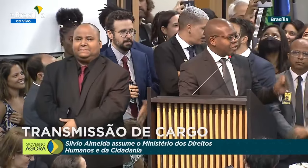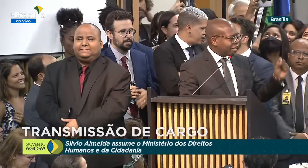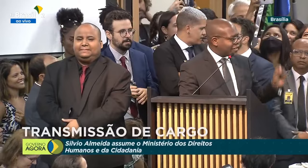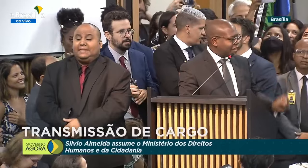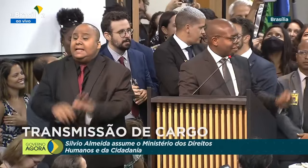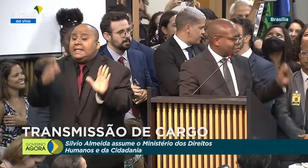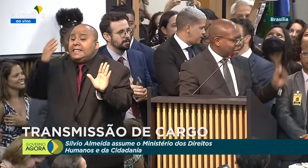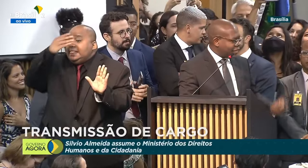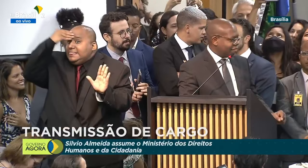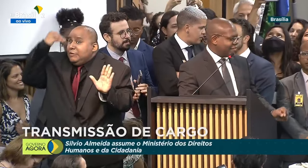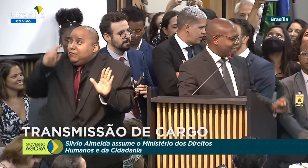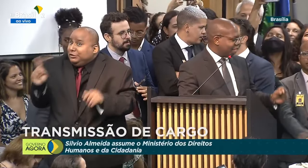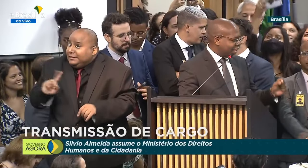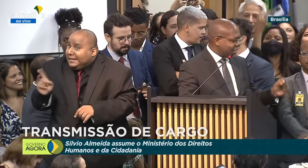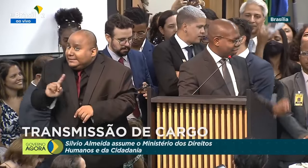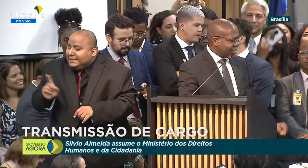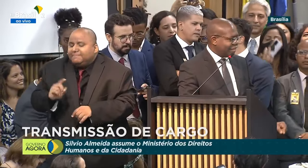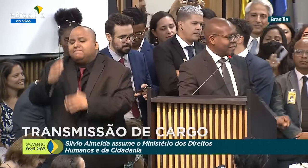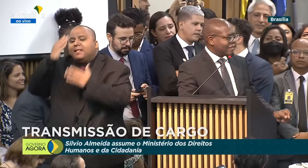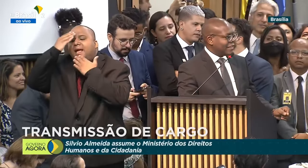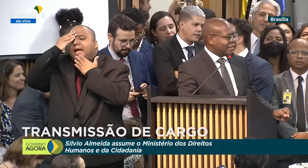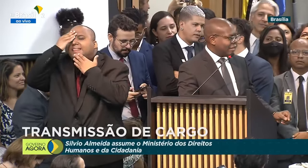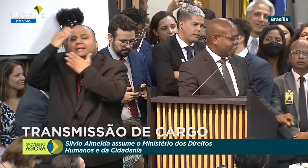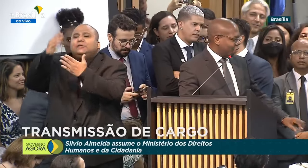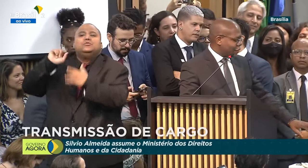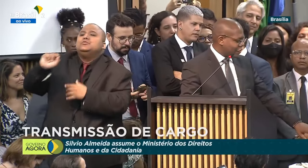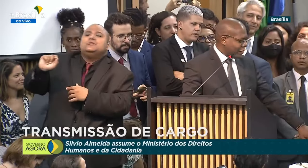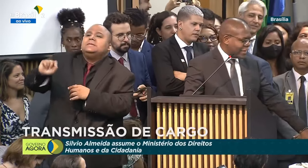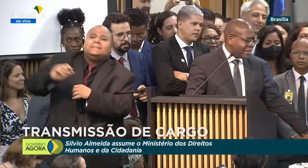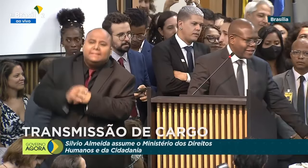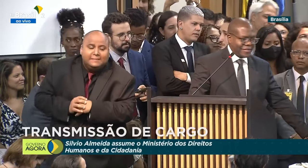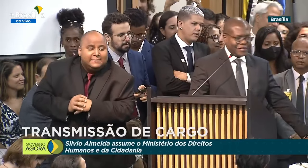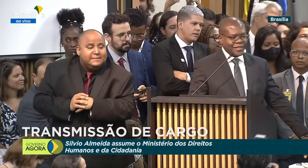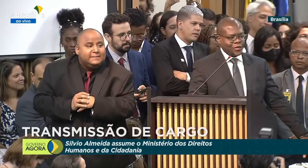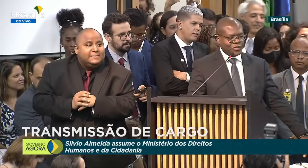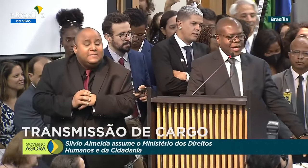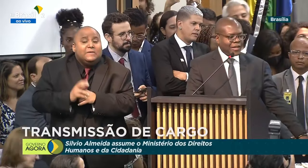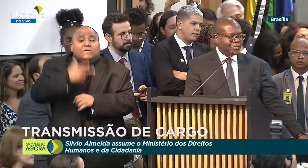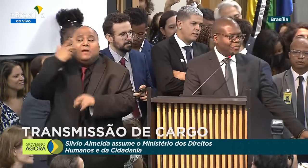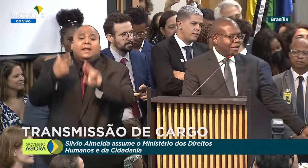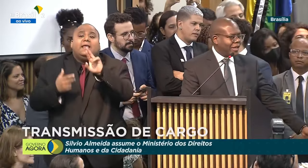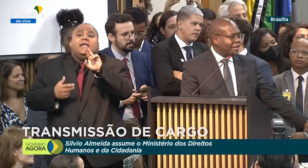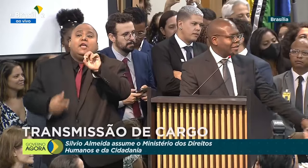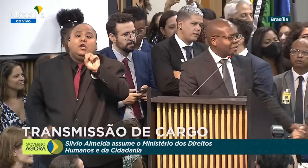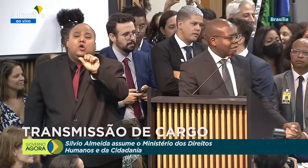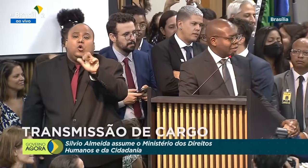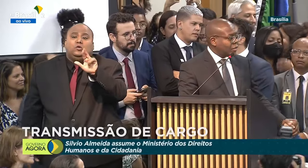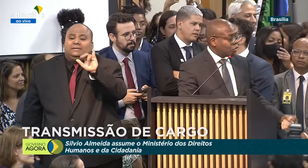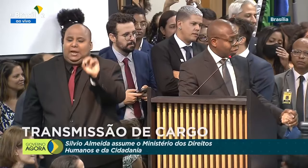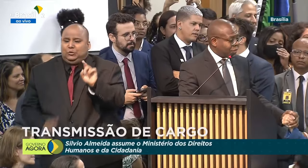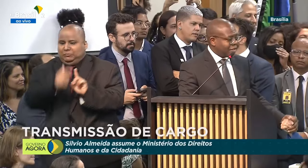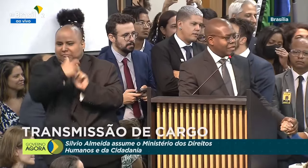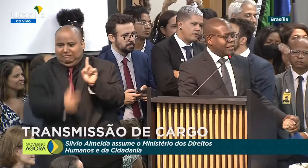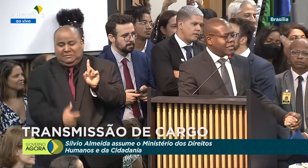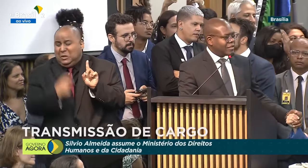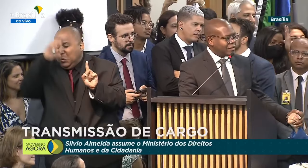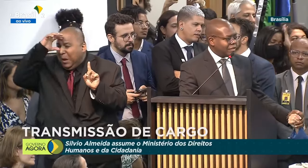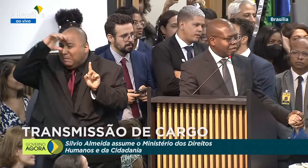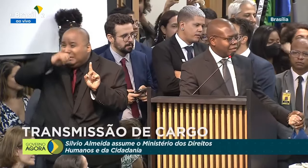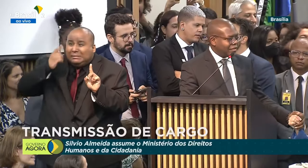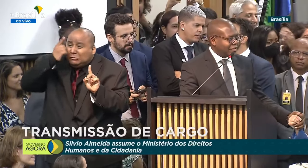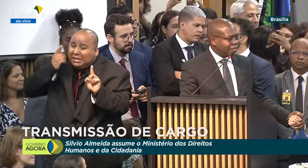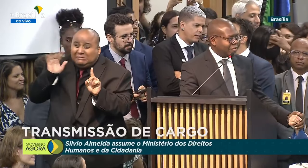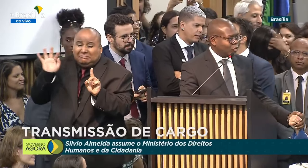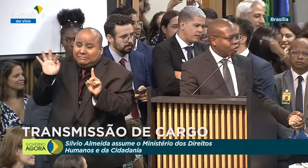eu não vou esquecer também de agradecer né Falei da Rosário com quem eu muito aprendi